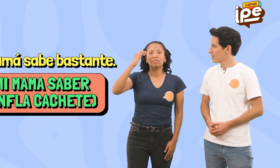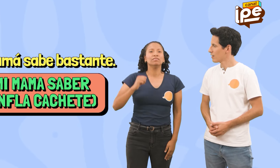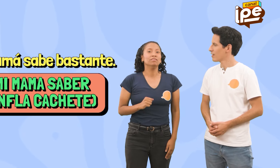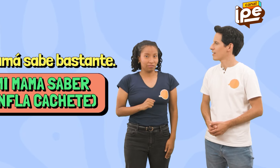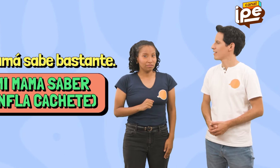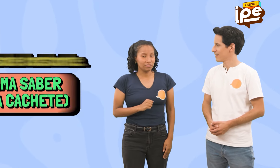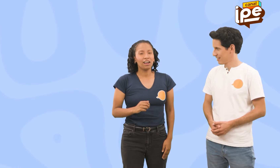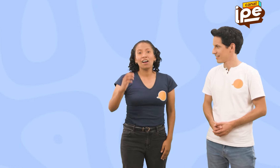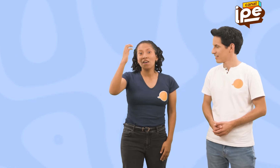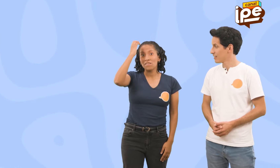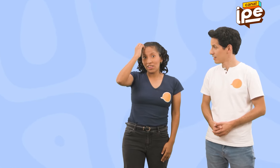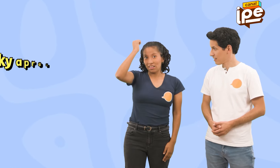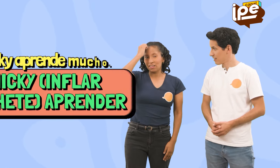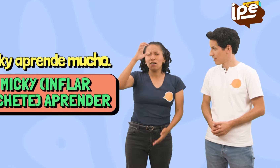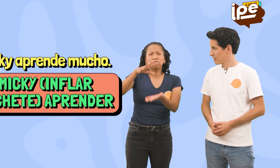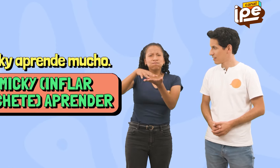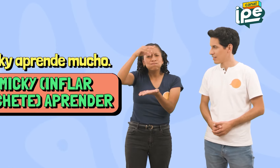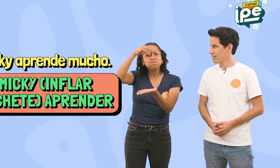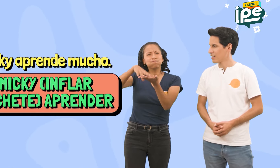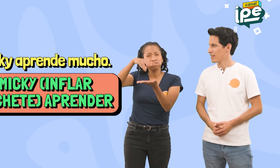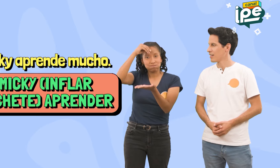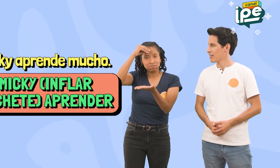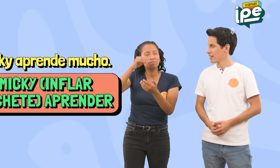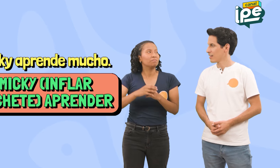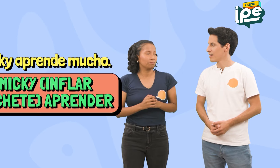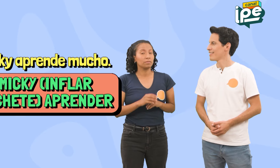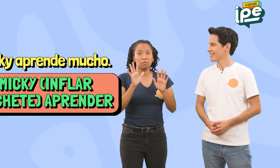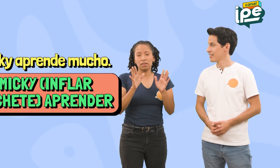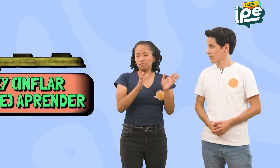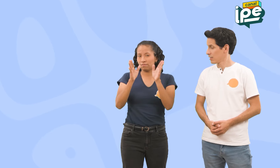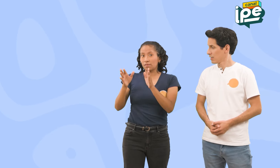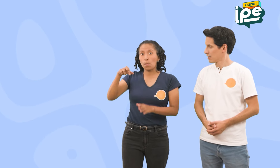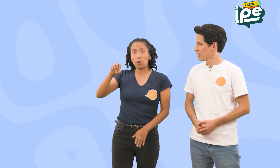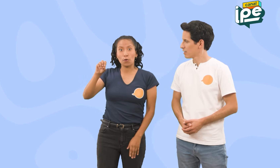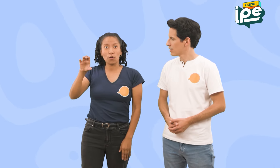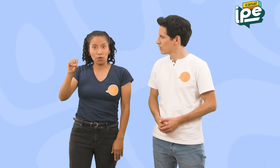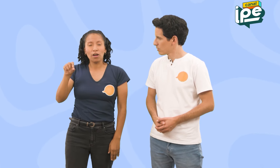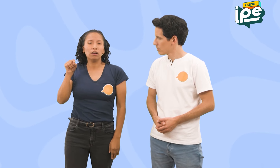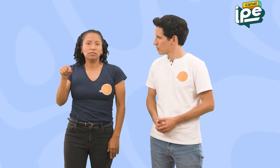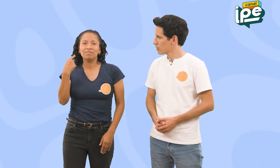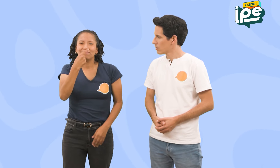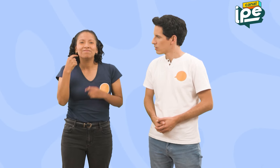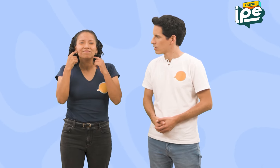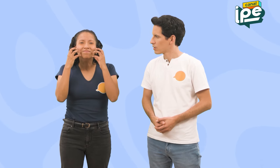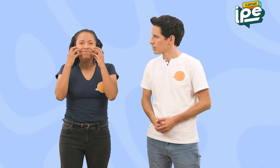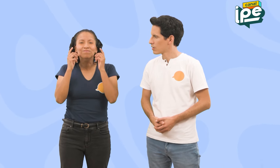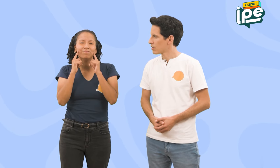sabe bastante Mickey aprende mucho si fuera poco las mejillas